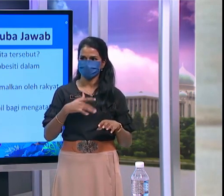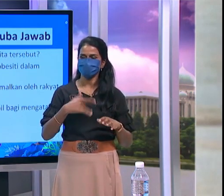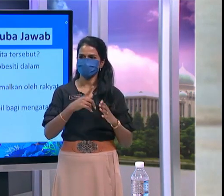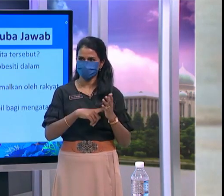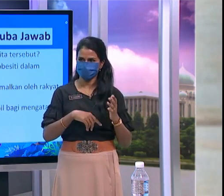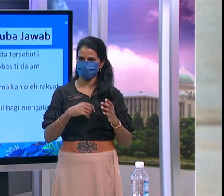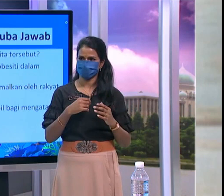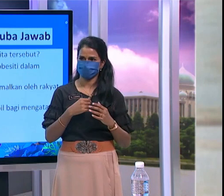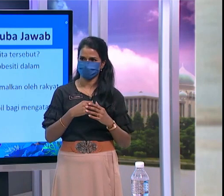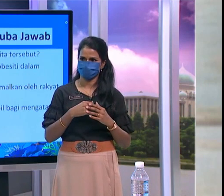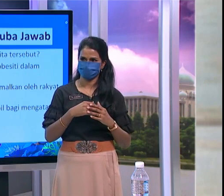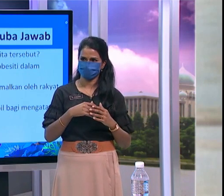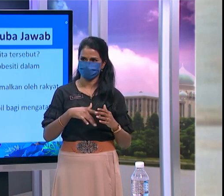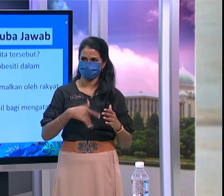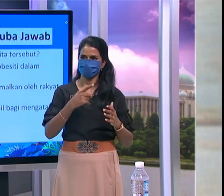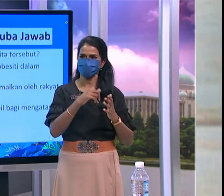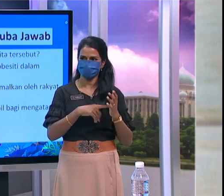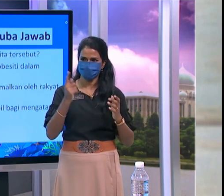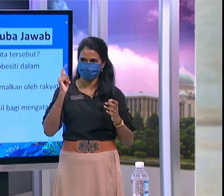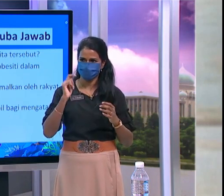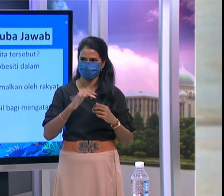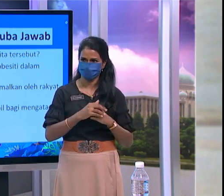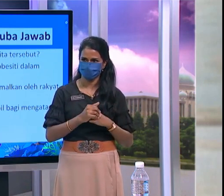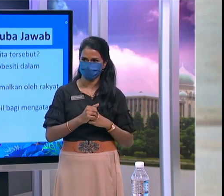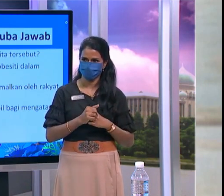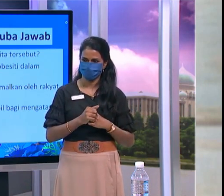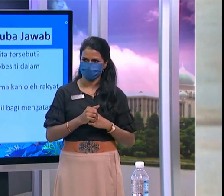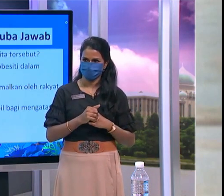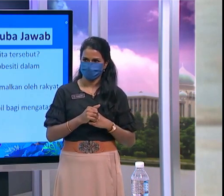Rasa apa, sayang? Rasa apa tadi?